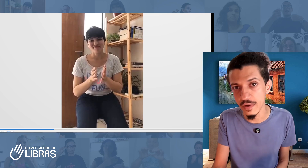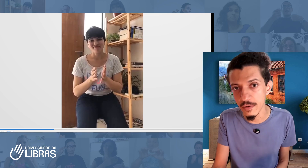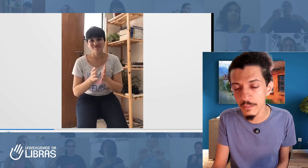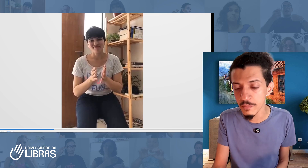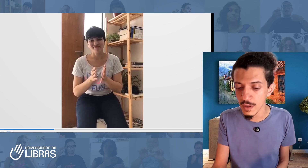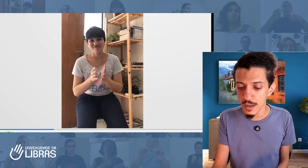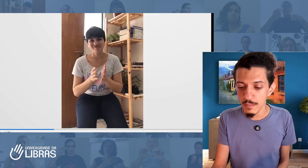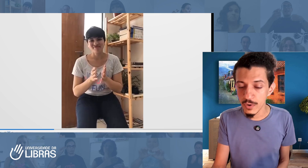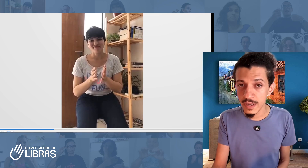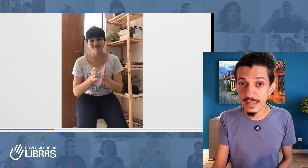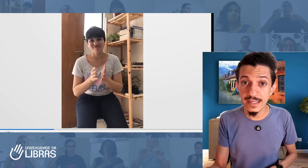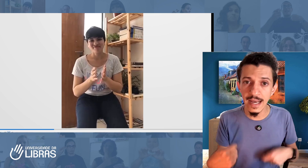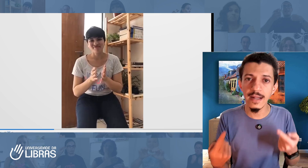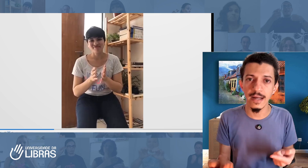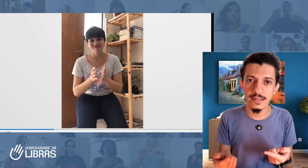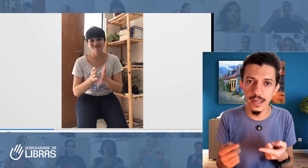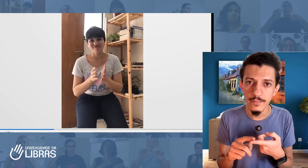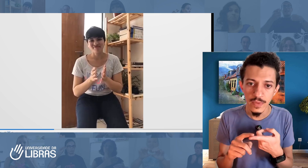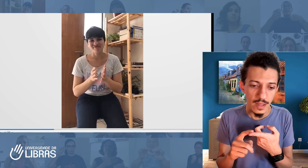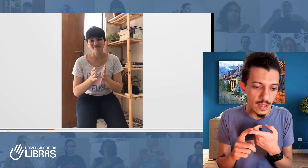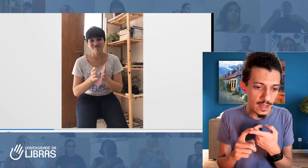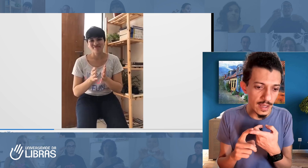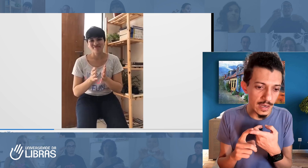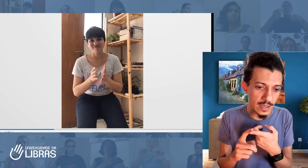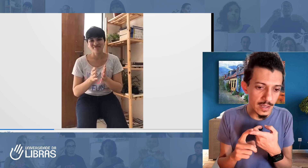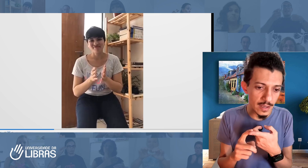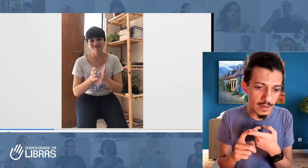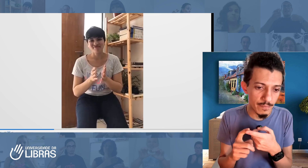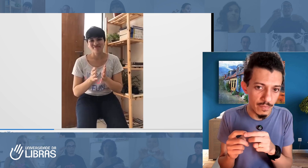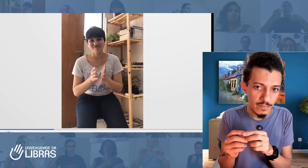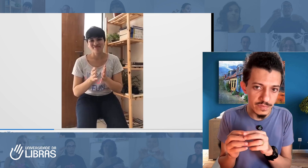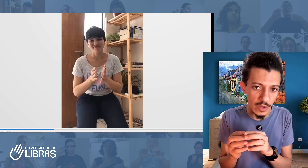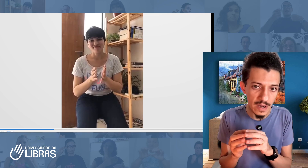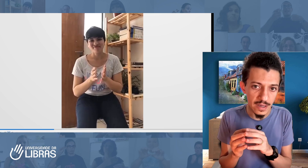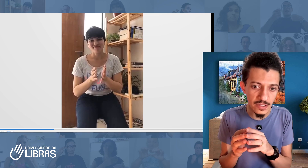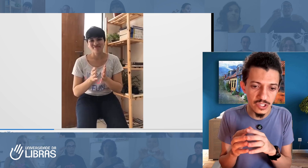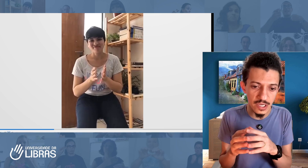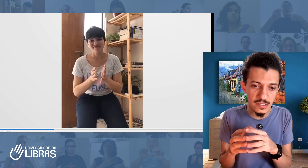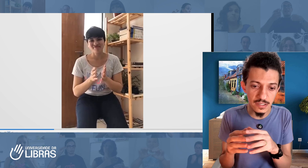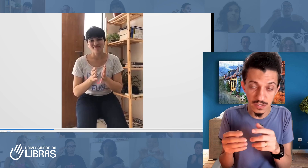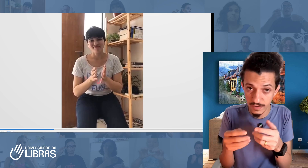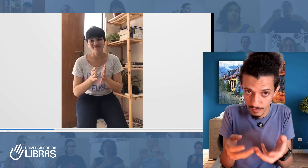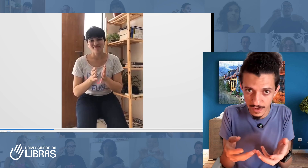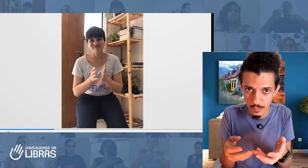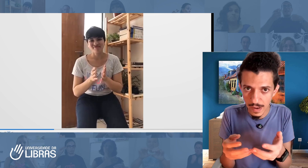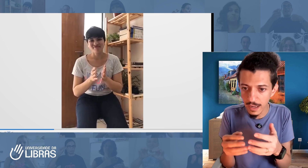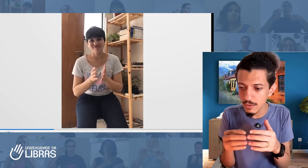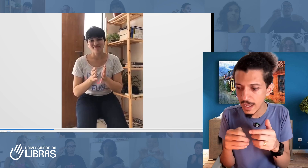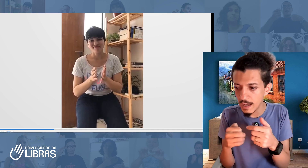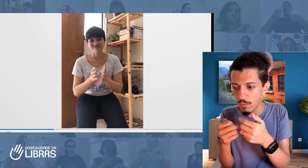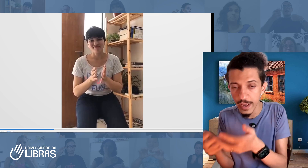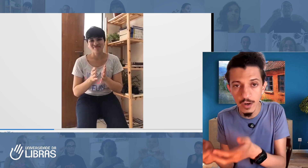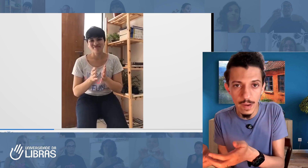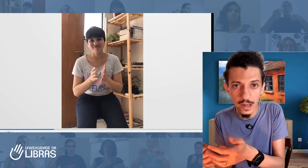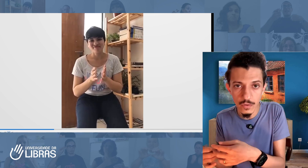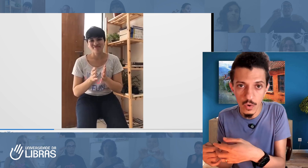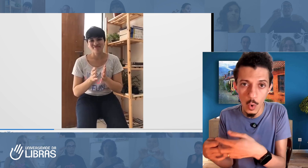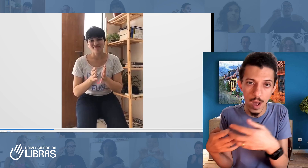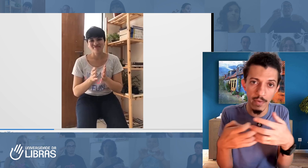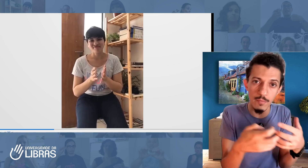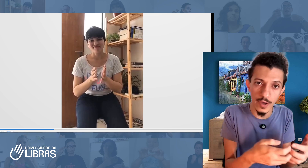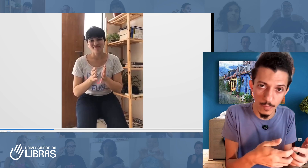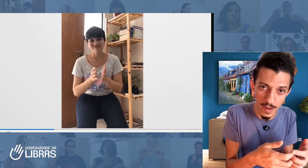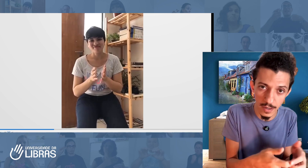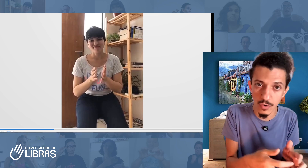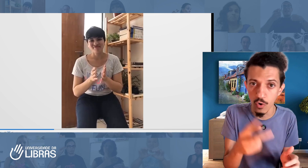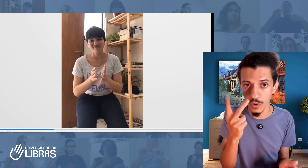seu filho. Porque se ele nascer, ele tem uma grande chance de, se for feito o parto, ele morrer no parto, ou a